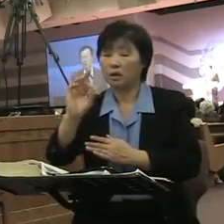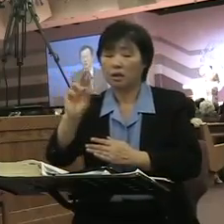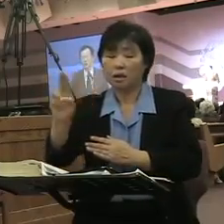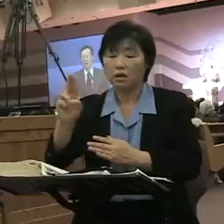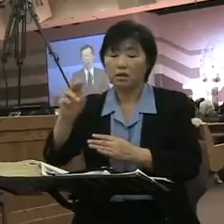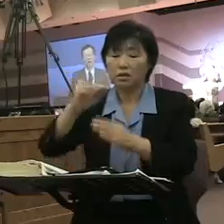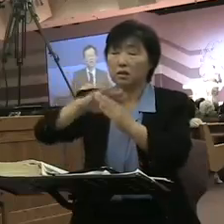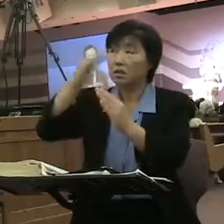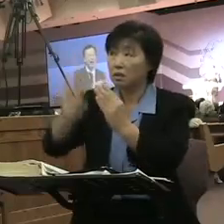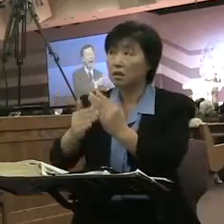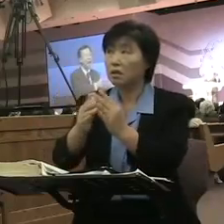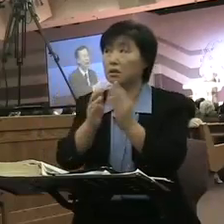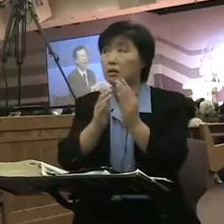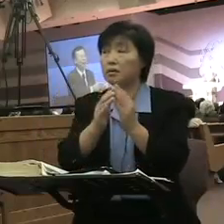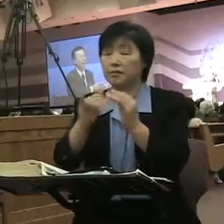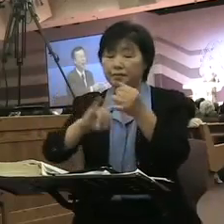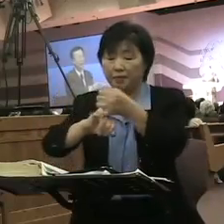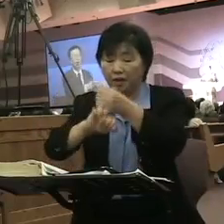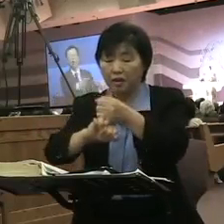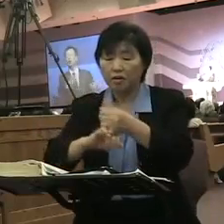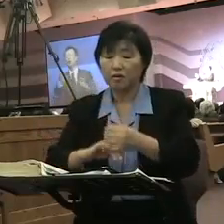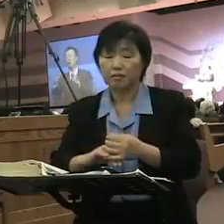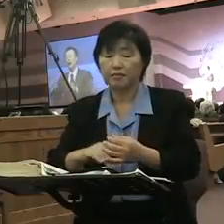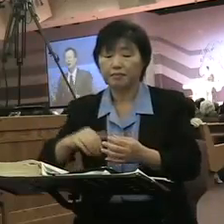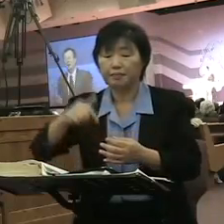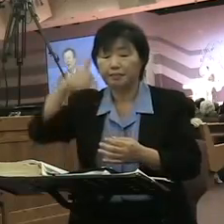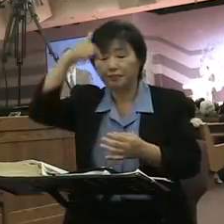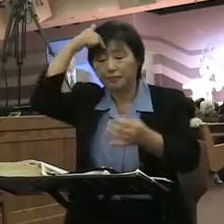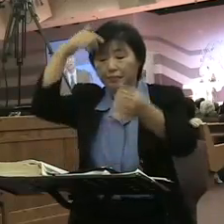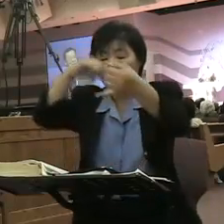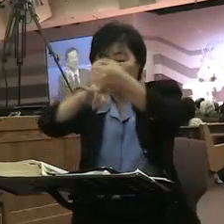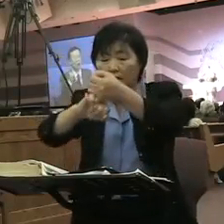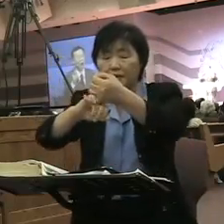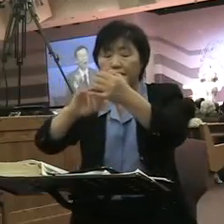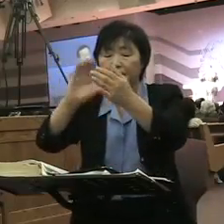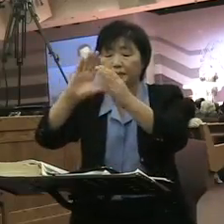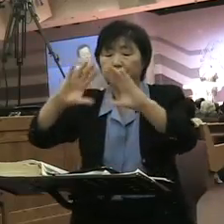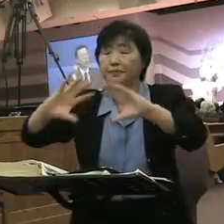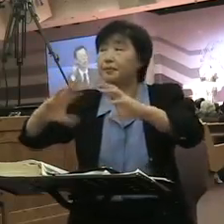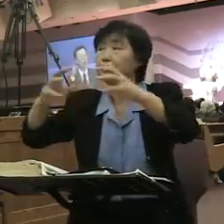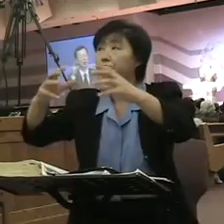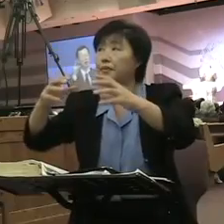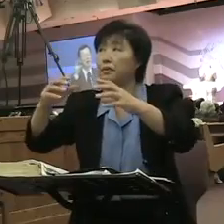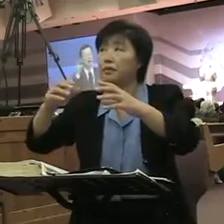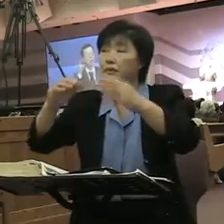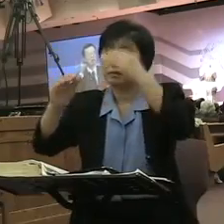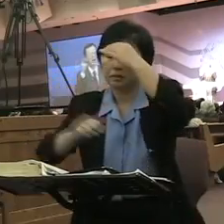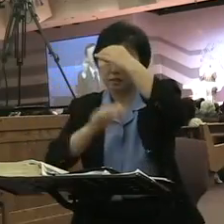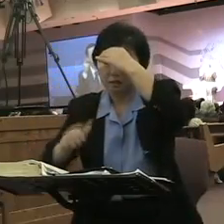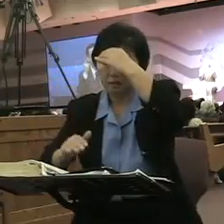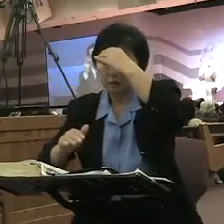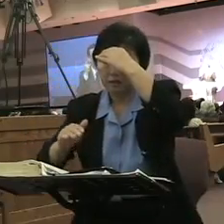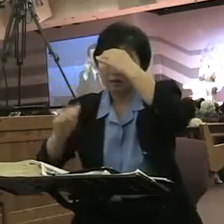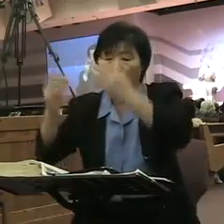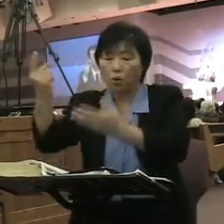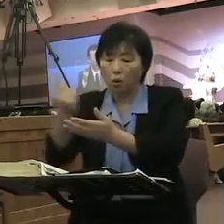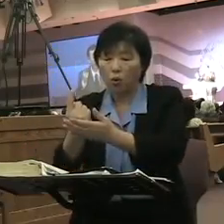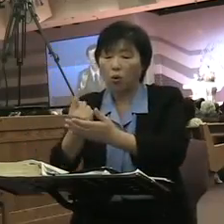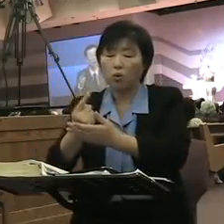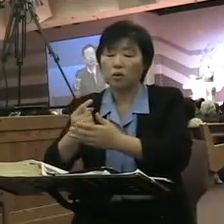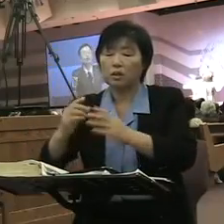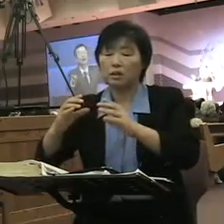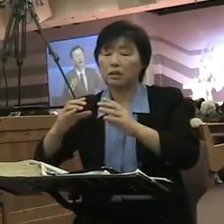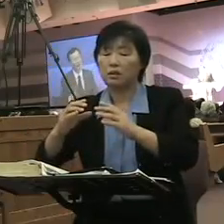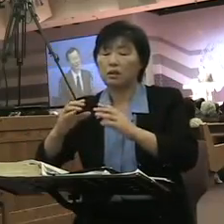오셨다는 것입니다. 구약시대 아브라함 때부터 모든 구약시대 민족들은, 성도들은 이 오실 어린 양을 바라보면서